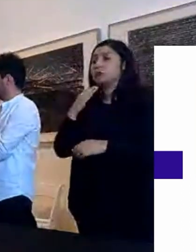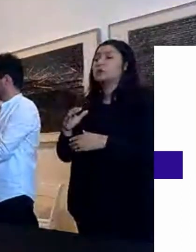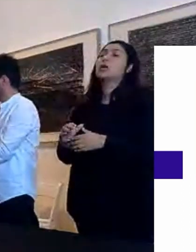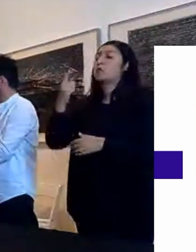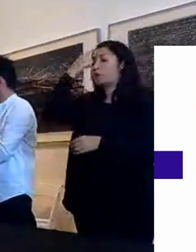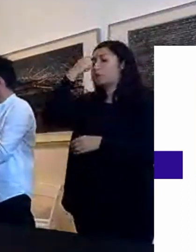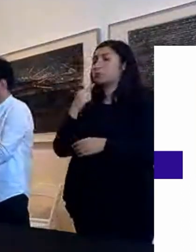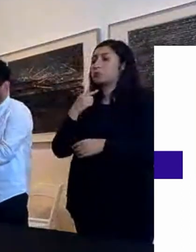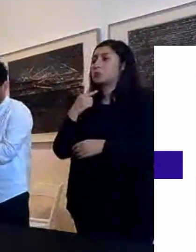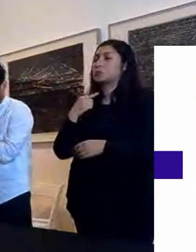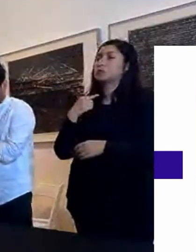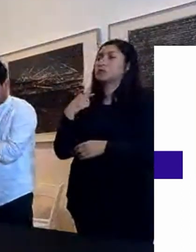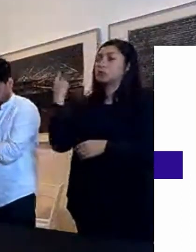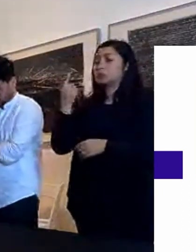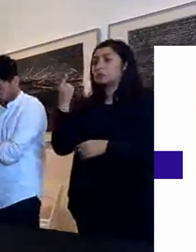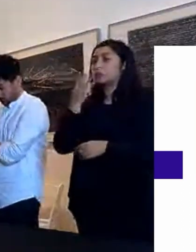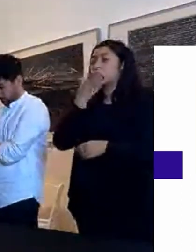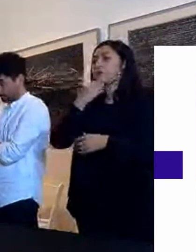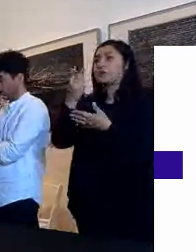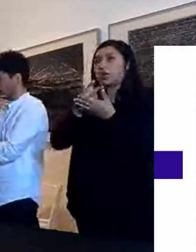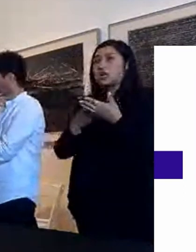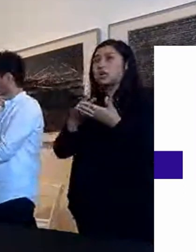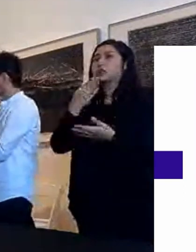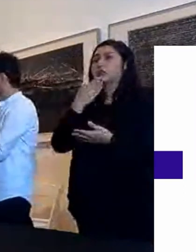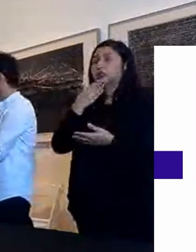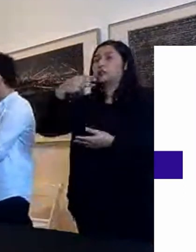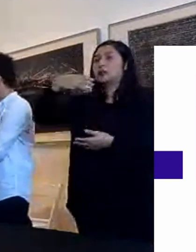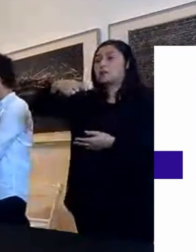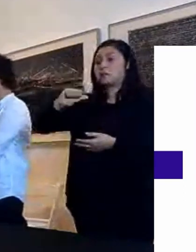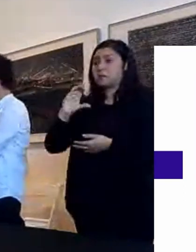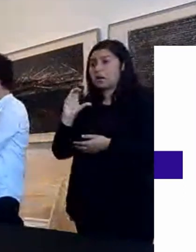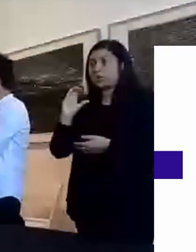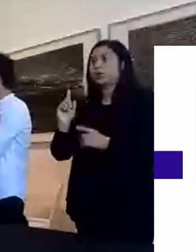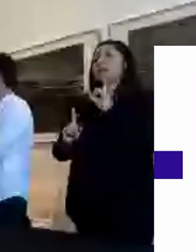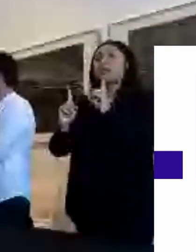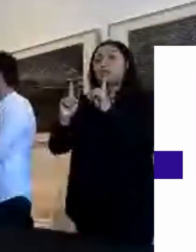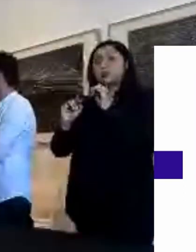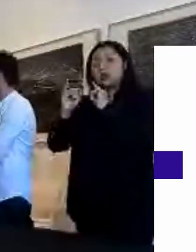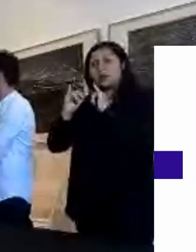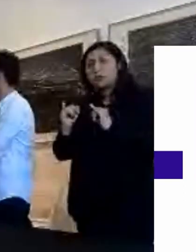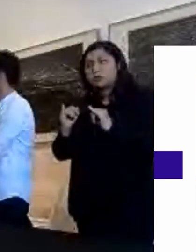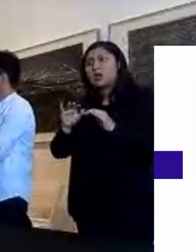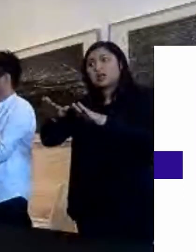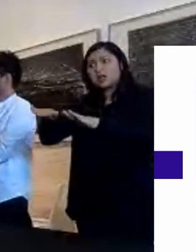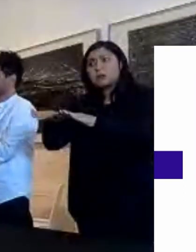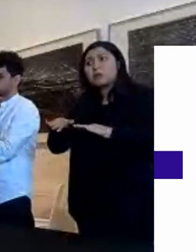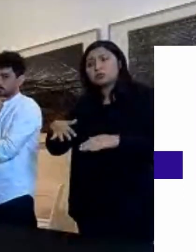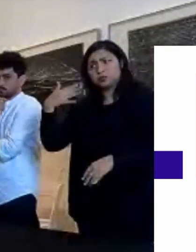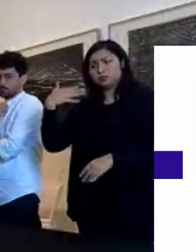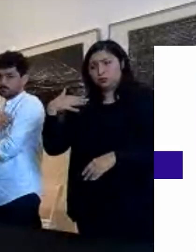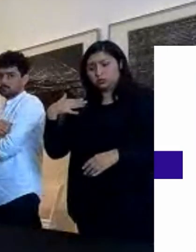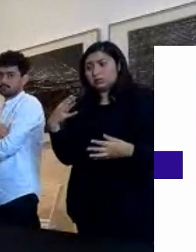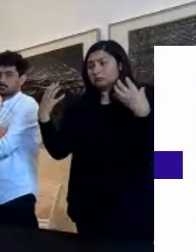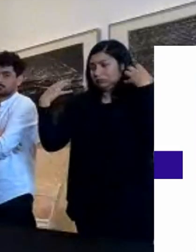Bellas Artes y el Museo de Arte Contemporáneo. Entonces, eran de alguna manera como espacios, pesos pesados, que teníamos una